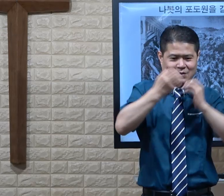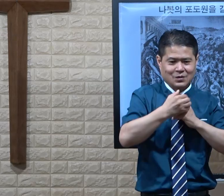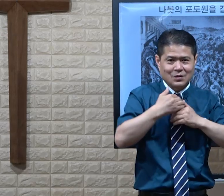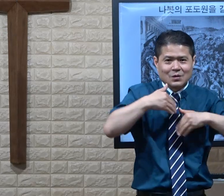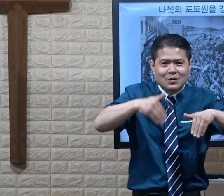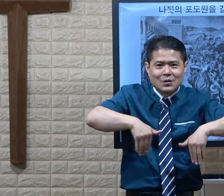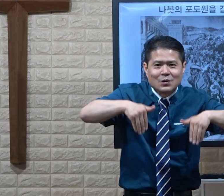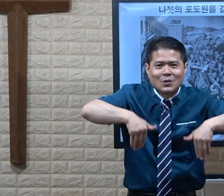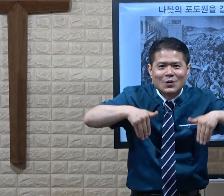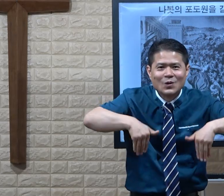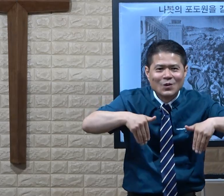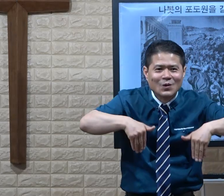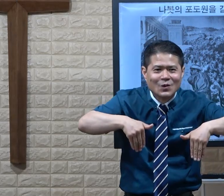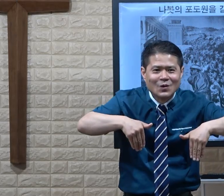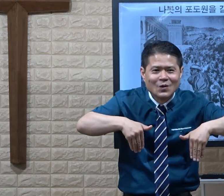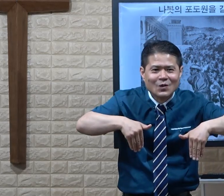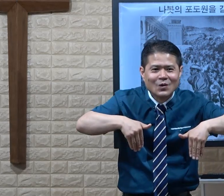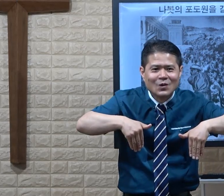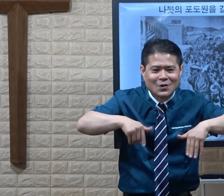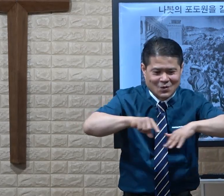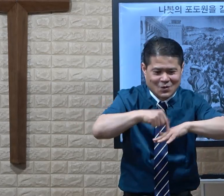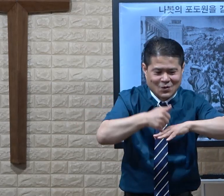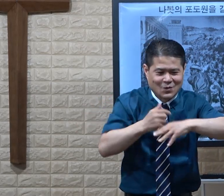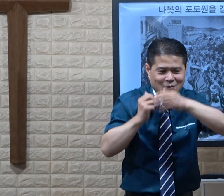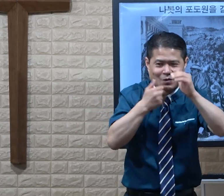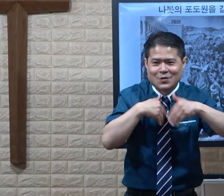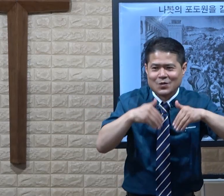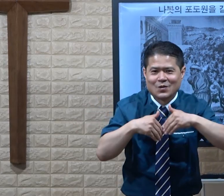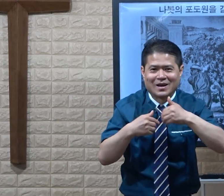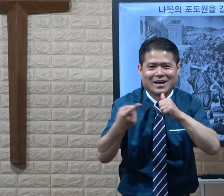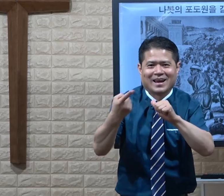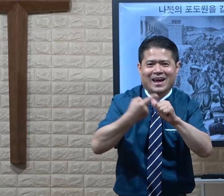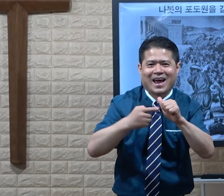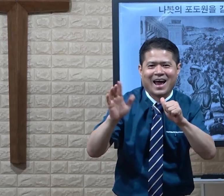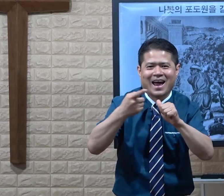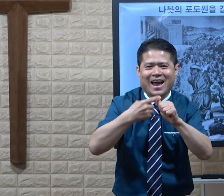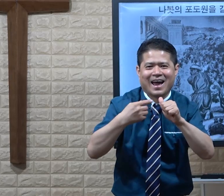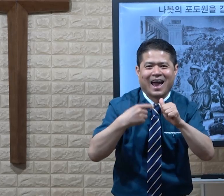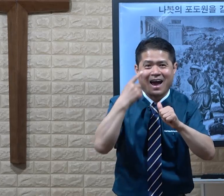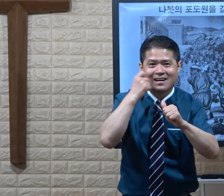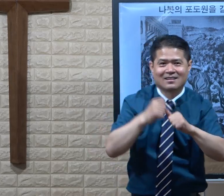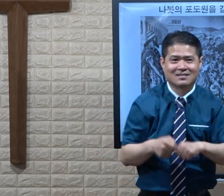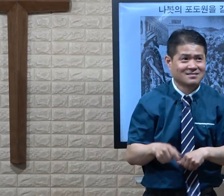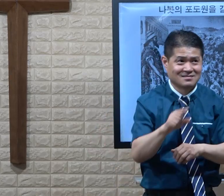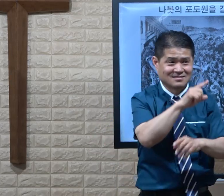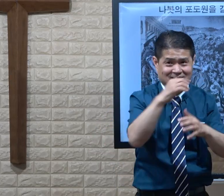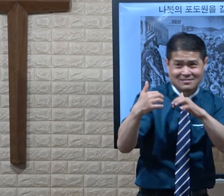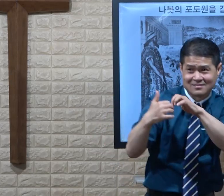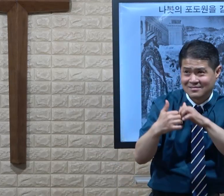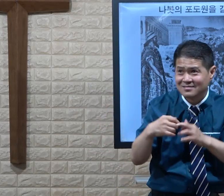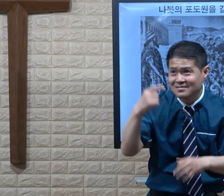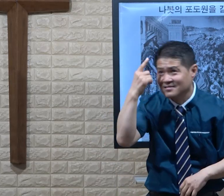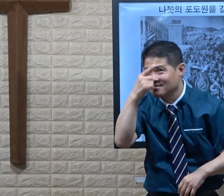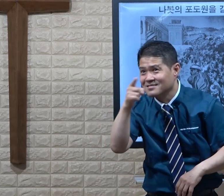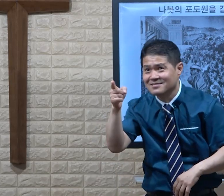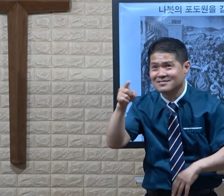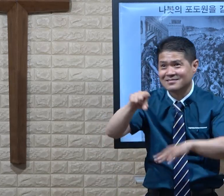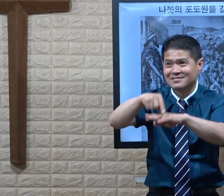자신이 전차에서 타는 것을 아니고 자신의 신하를 시켜서 전차를 타고 자신이 죽을까봐